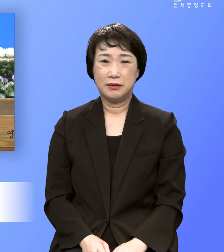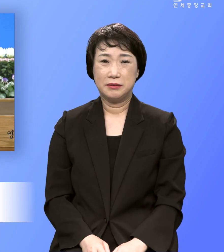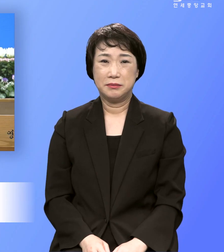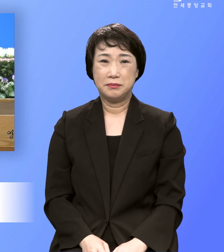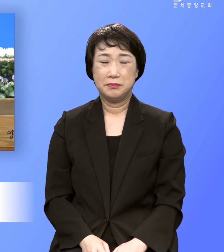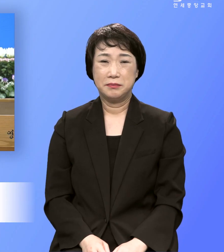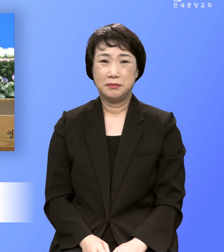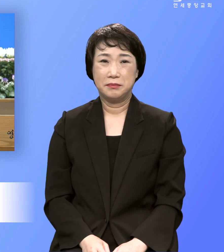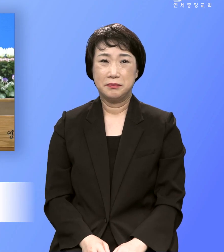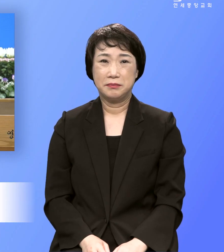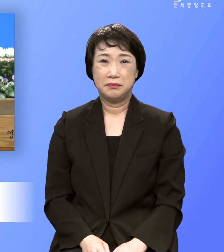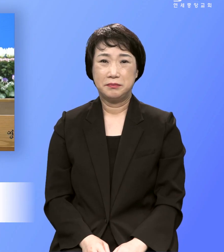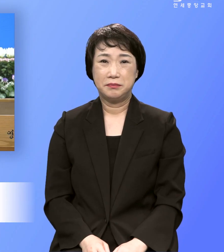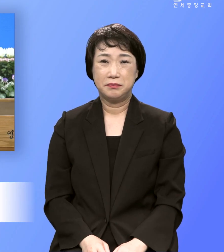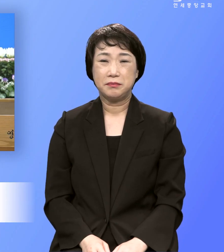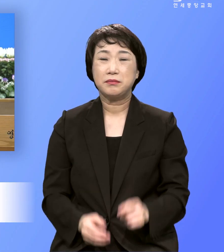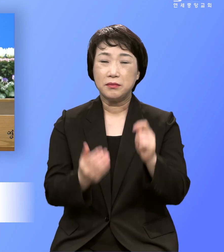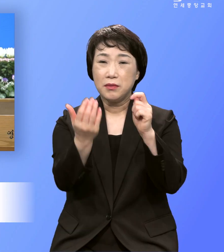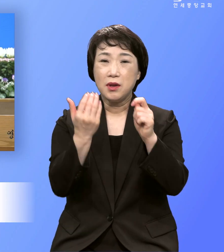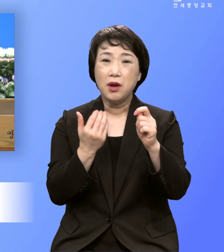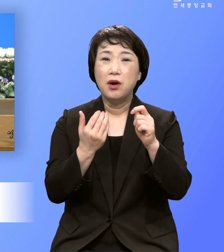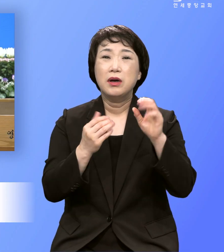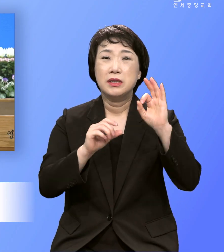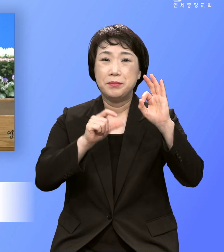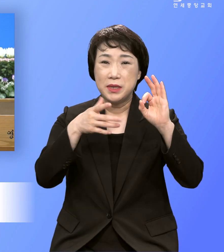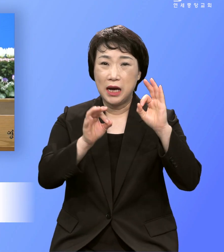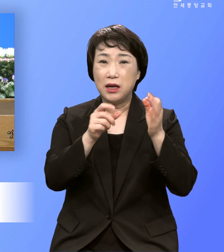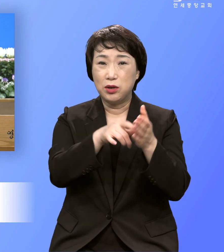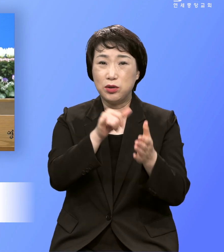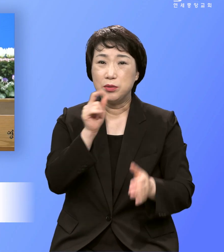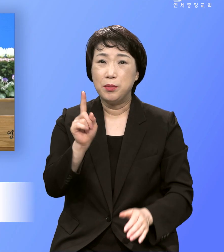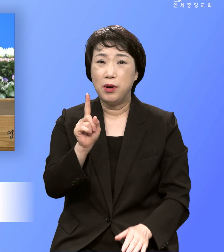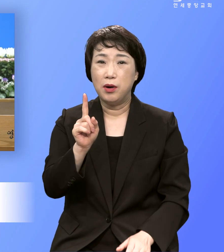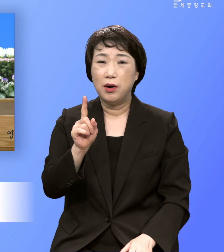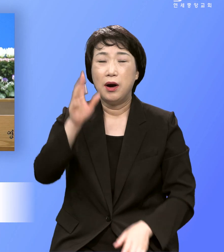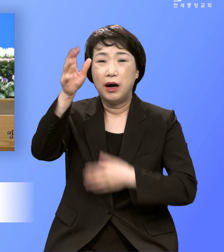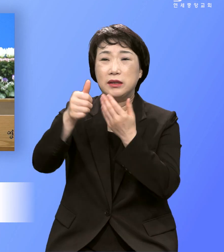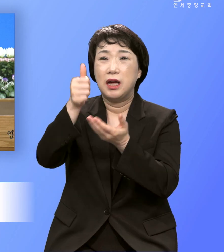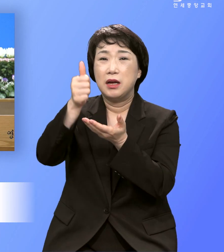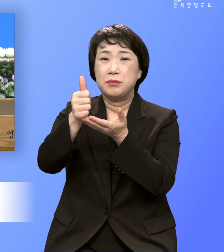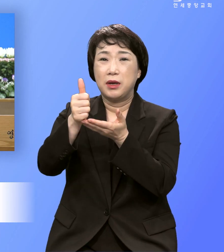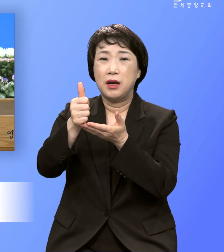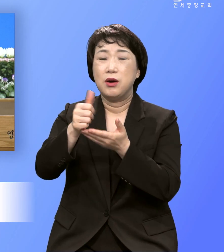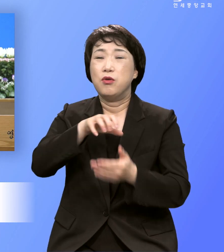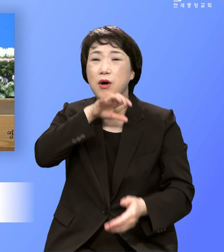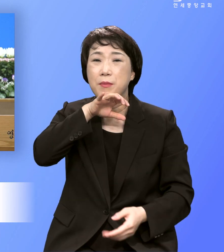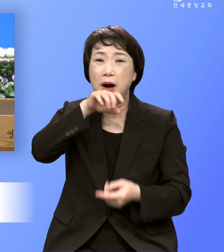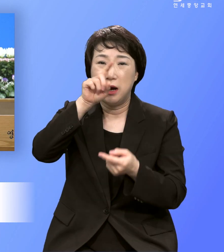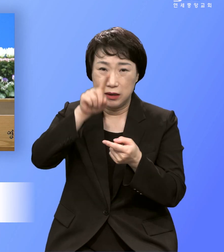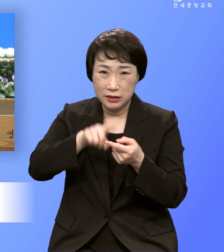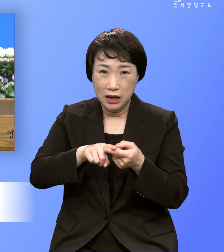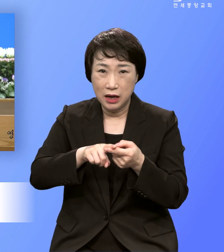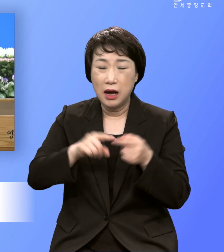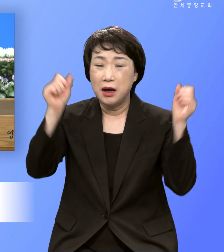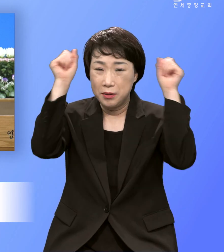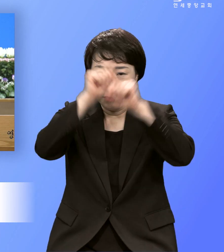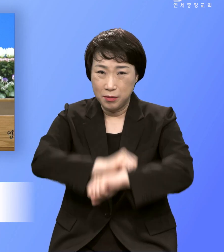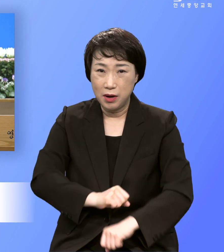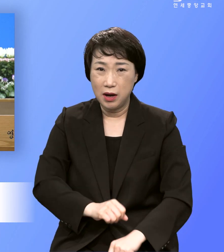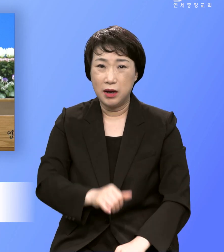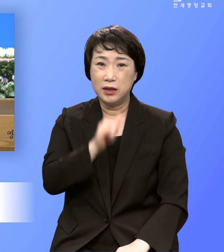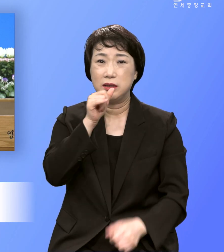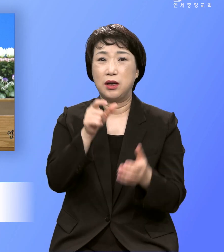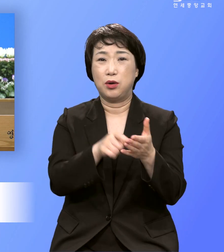예, 고린도서 10장에 뭐라고 했어요? 하나님을 원망하다가